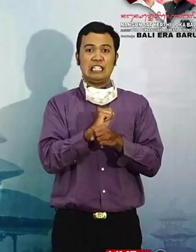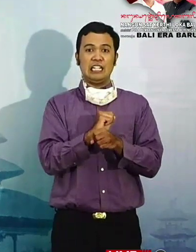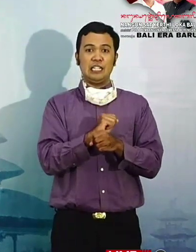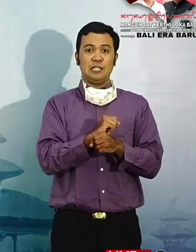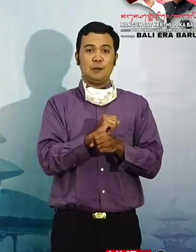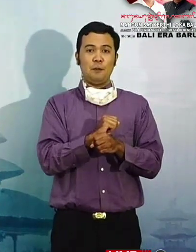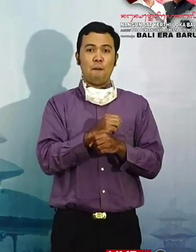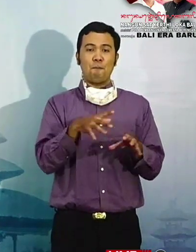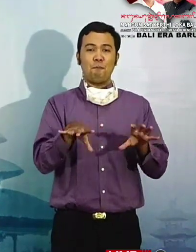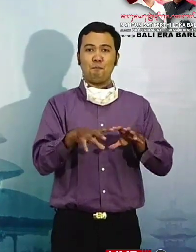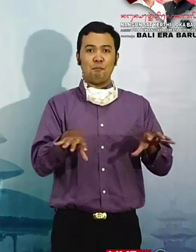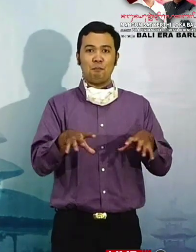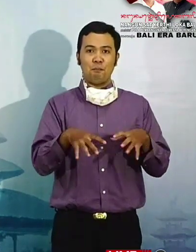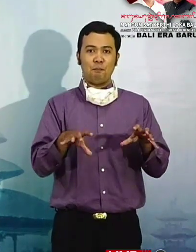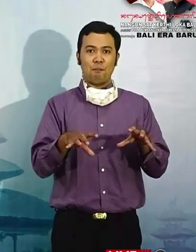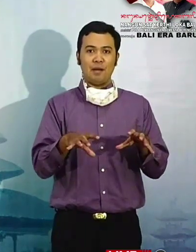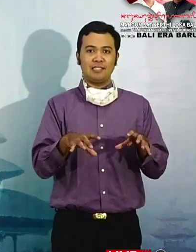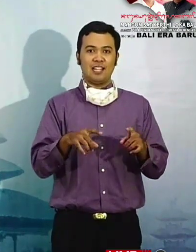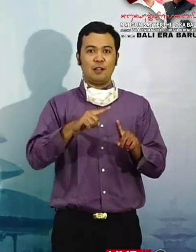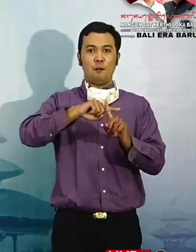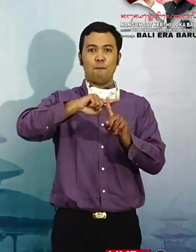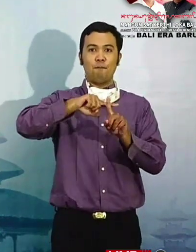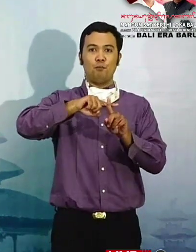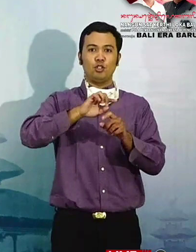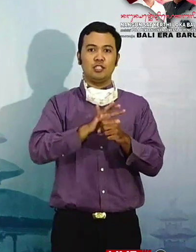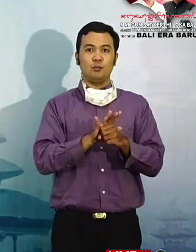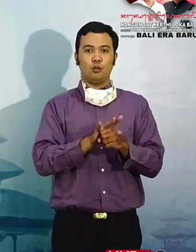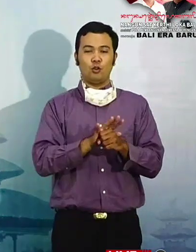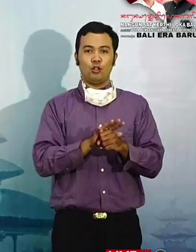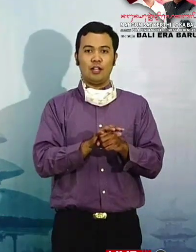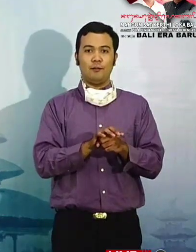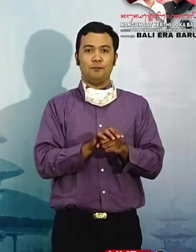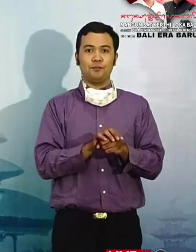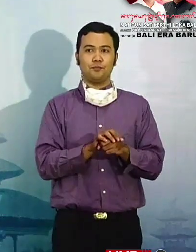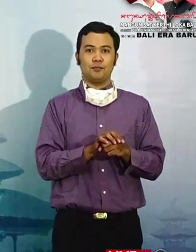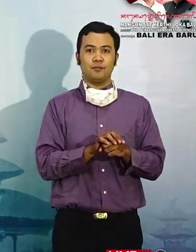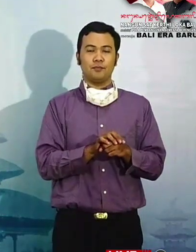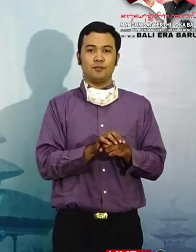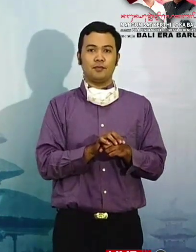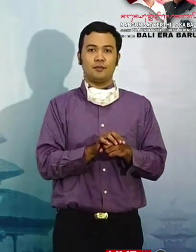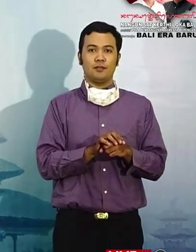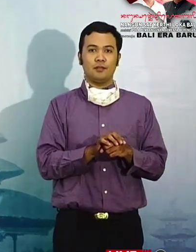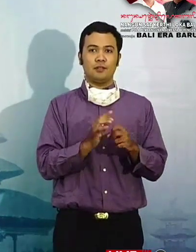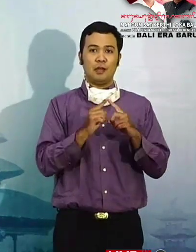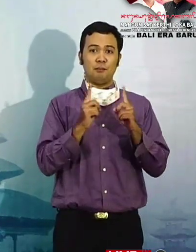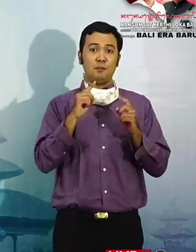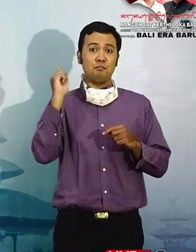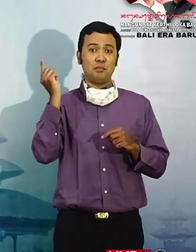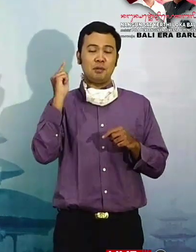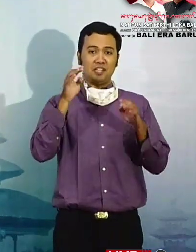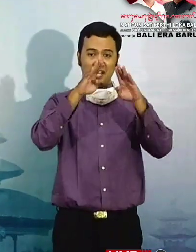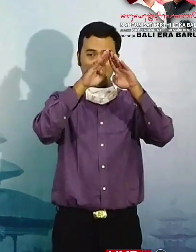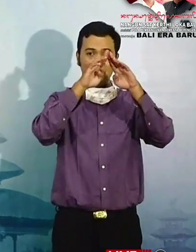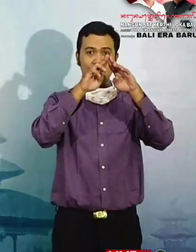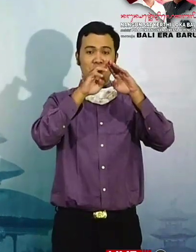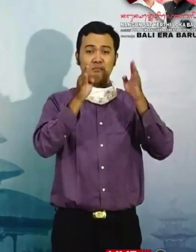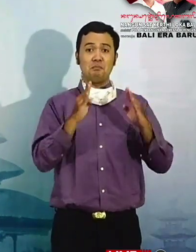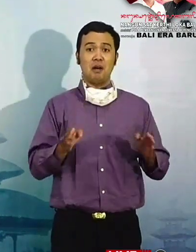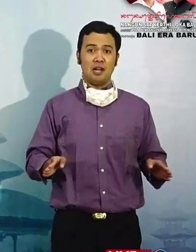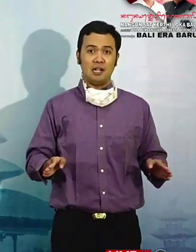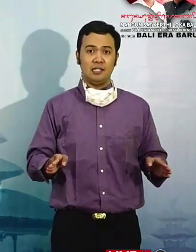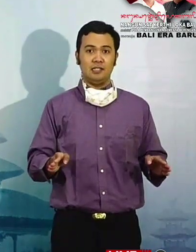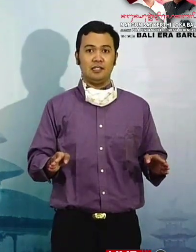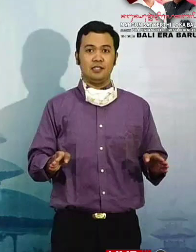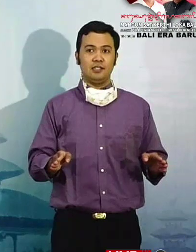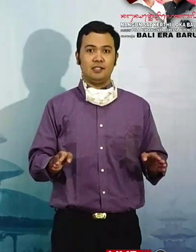dan kemudian dibantu oleh puskesmas untuk mendapatkan rumah sakit. Tetapi dari Pemkab Bangli, setelah saya